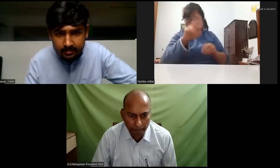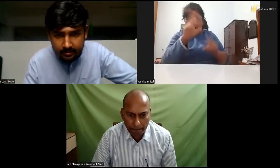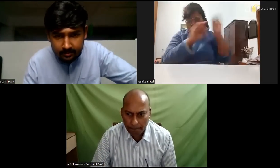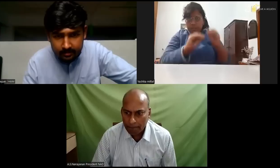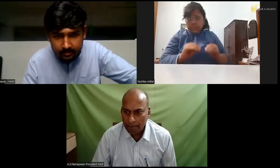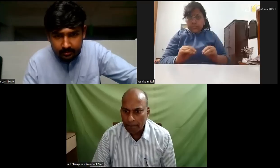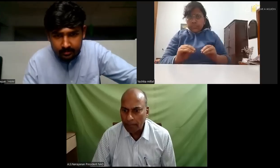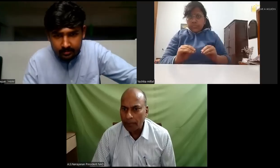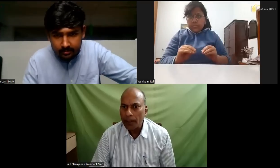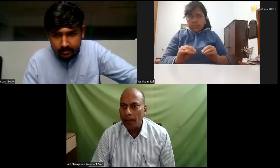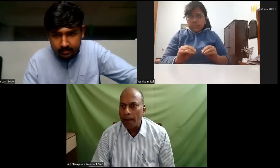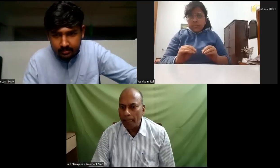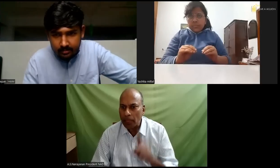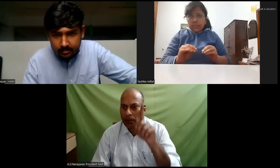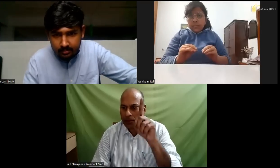Pepe,